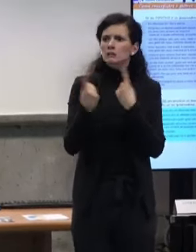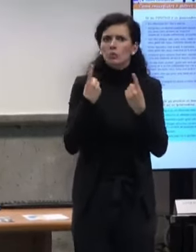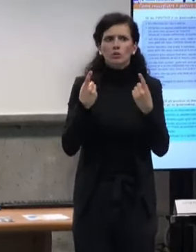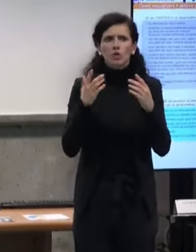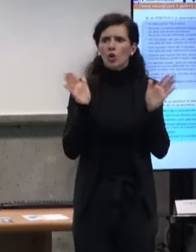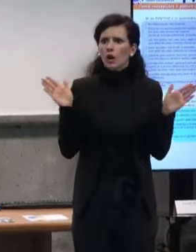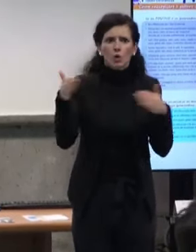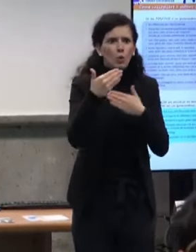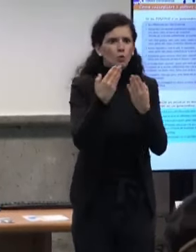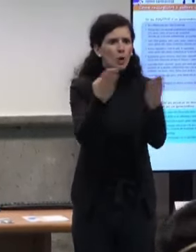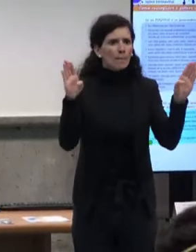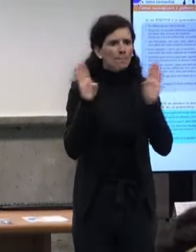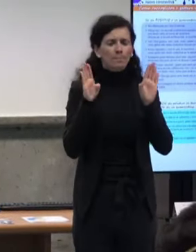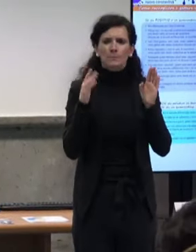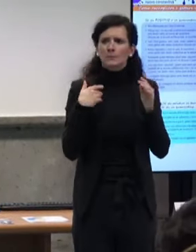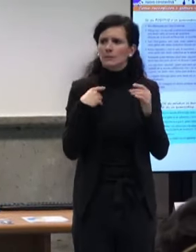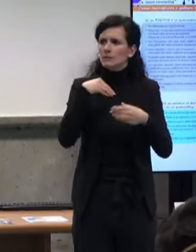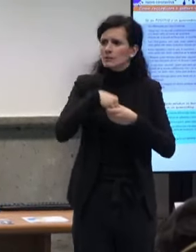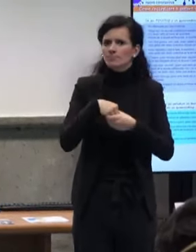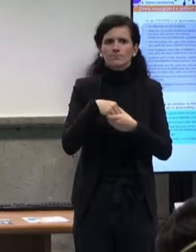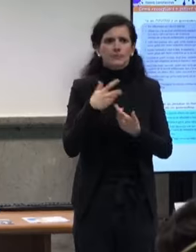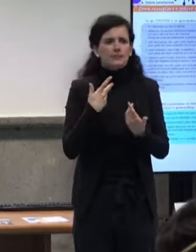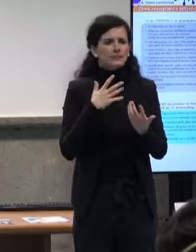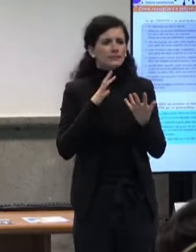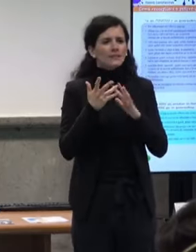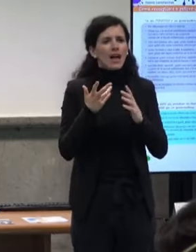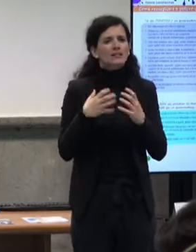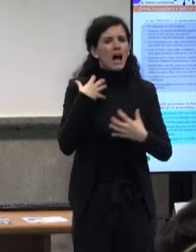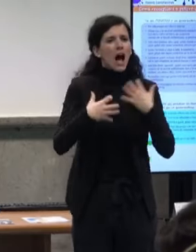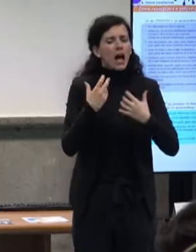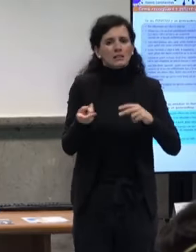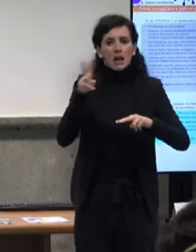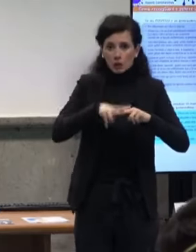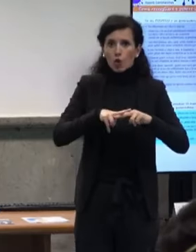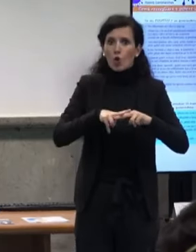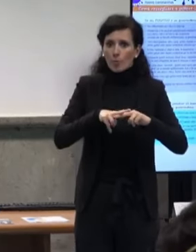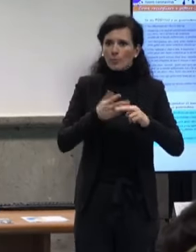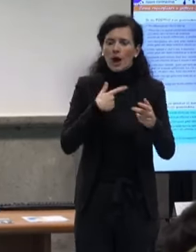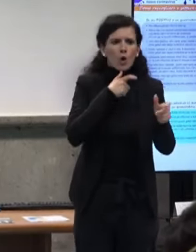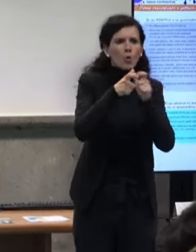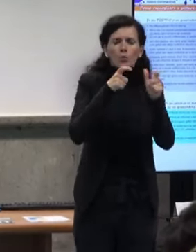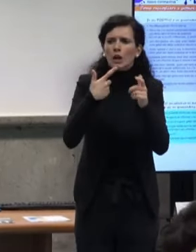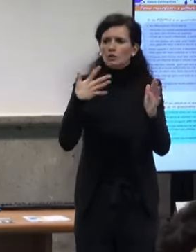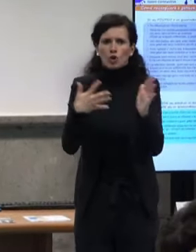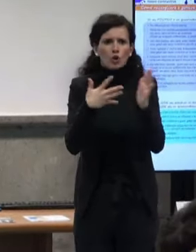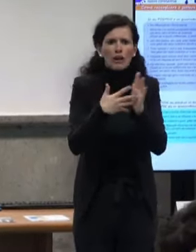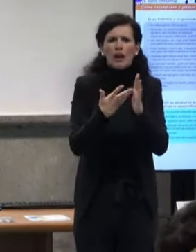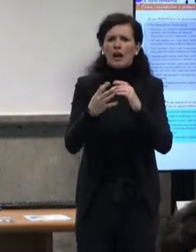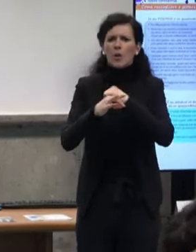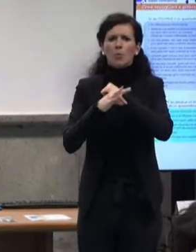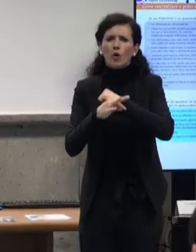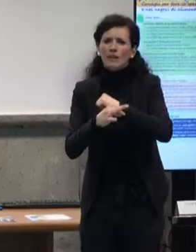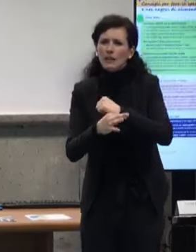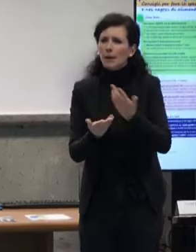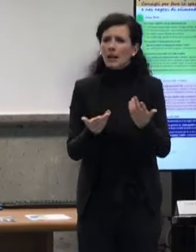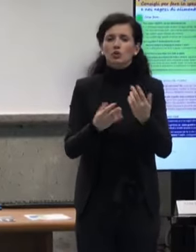unita ad una circolazione di comunicazione che era un po amplificava ai provvedimenti il provvedimento